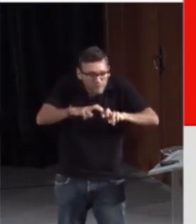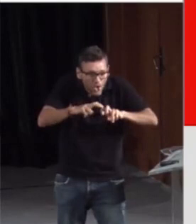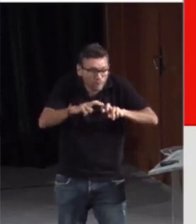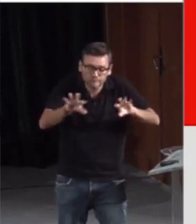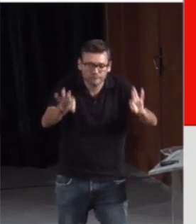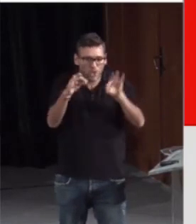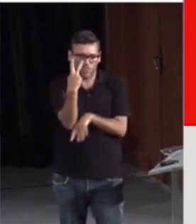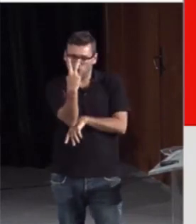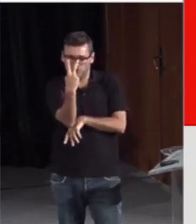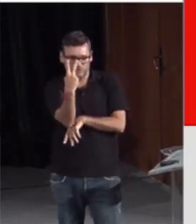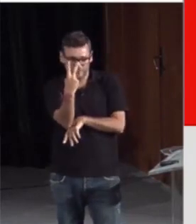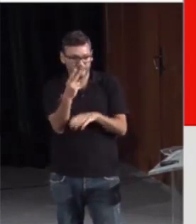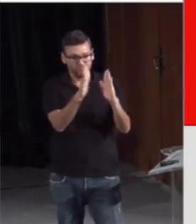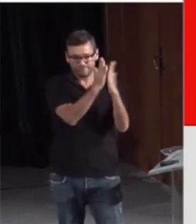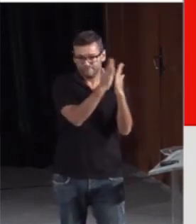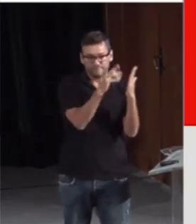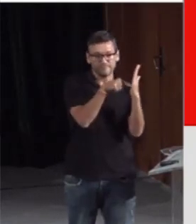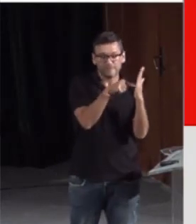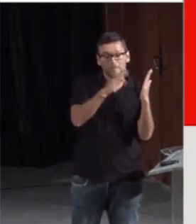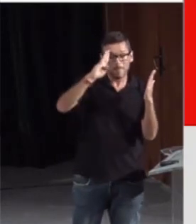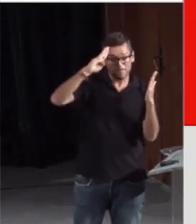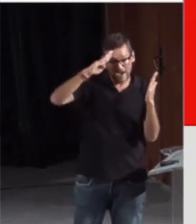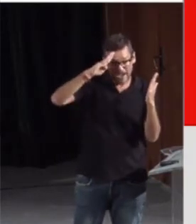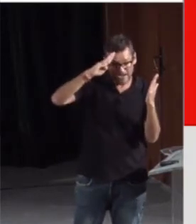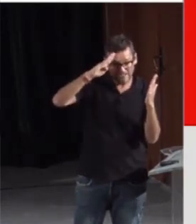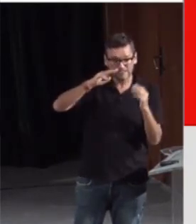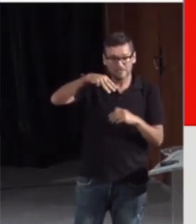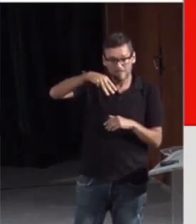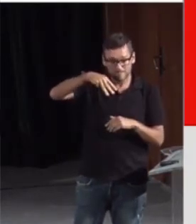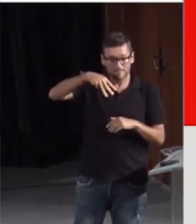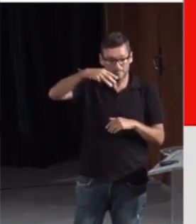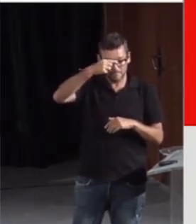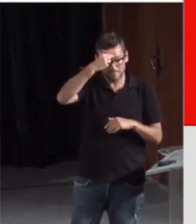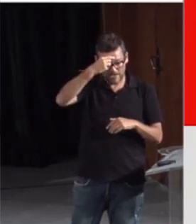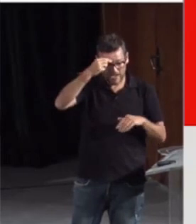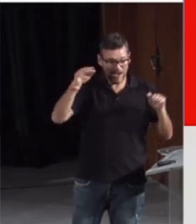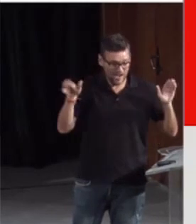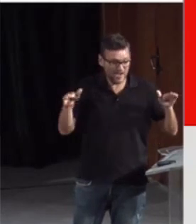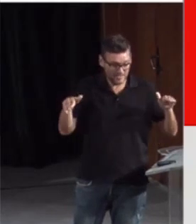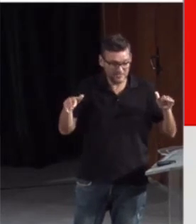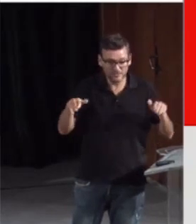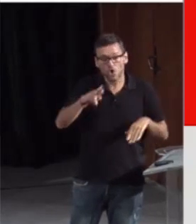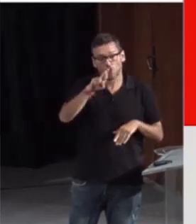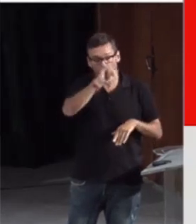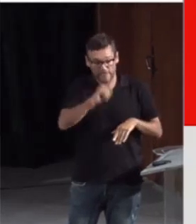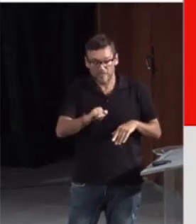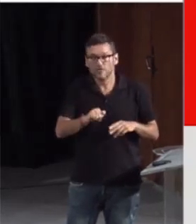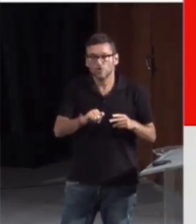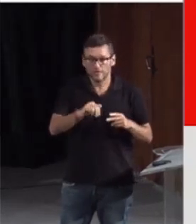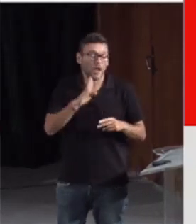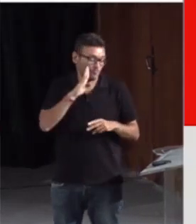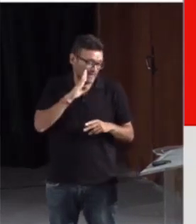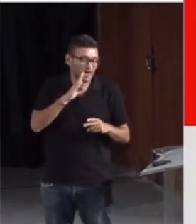dado cuenta que existen dos investigaciones que hacen referencia a este término. Uno es el de María